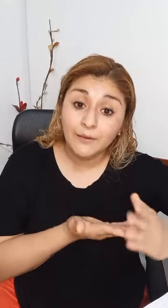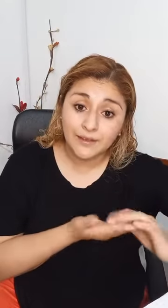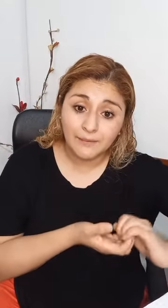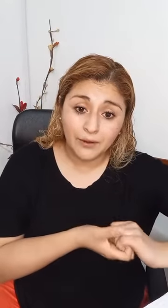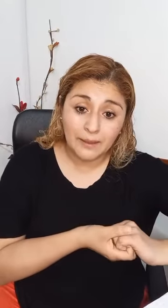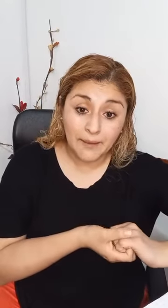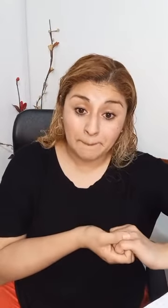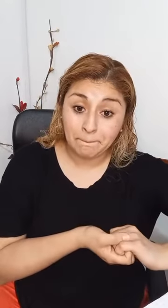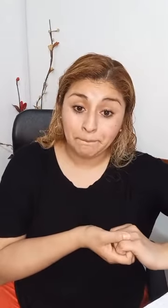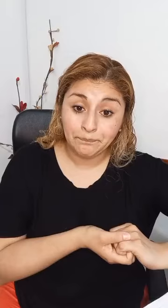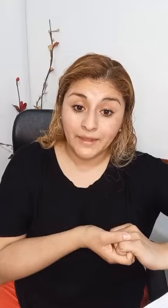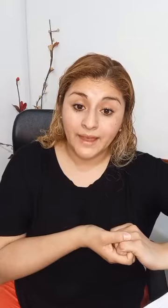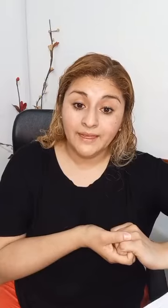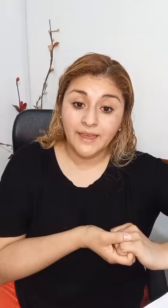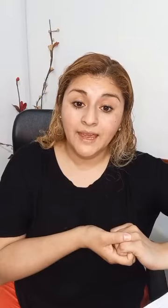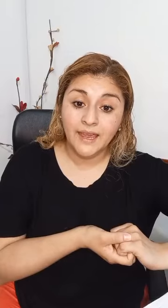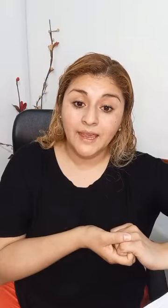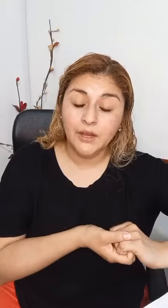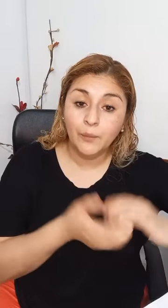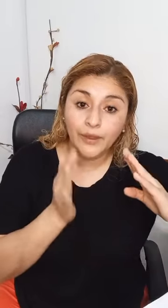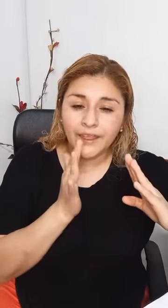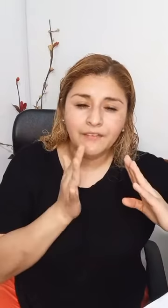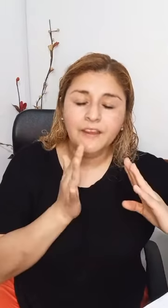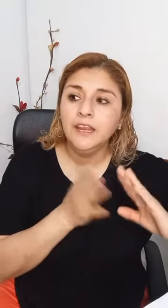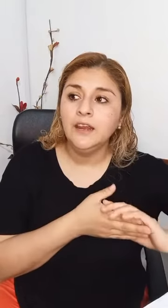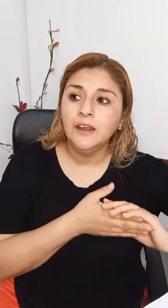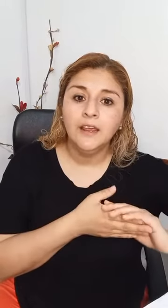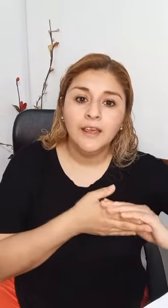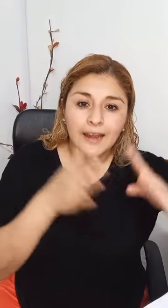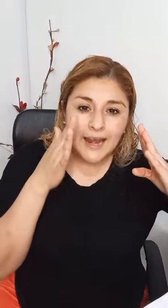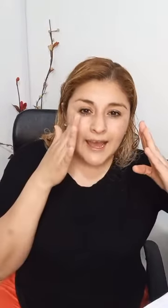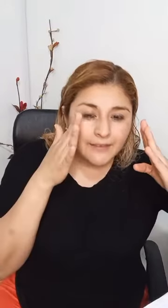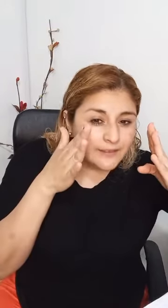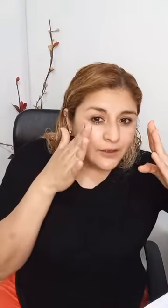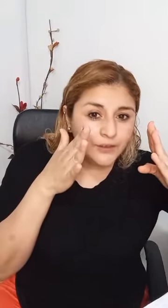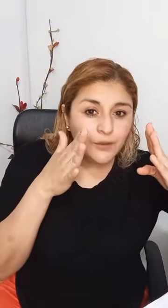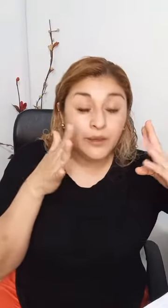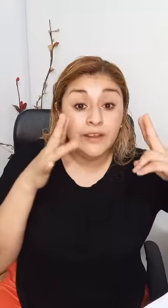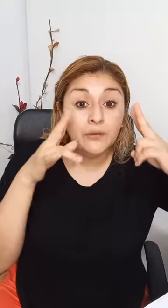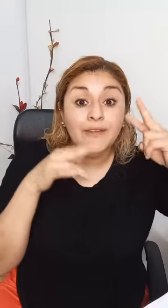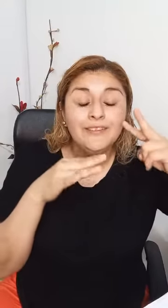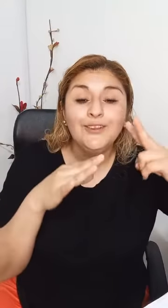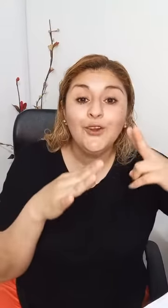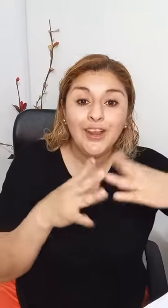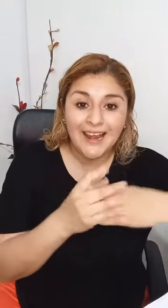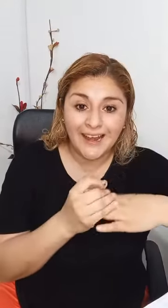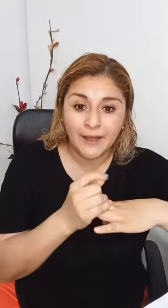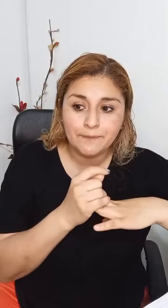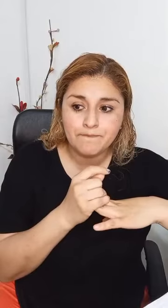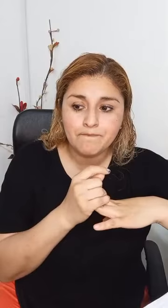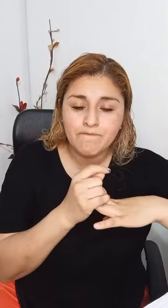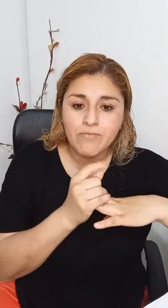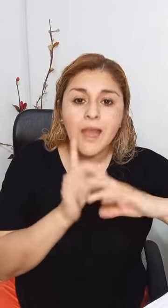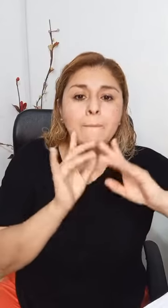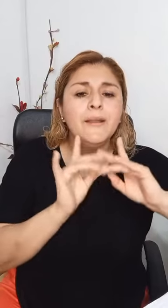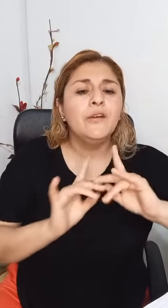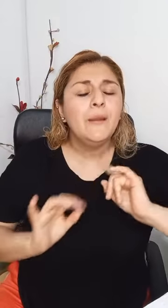tenemos este problema de no poder definir la visión, de no poder tener una visión clara.